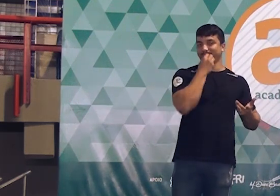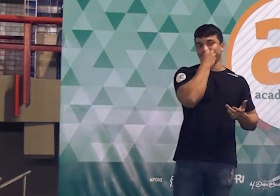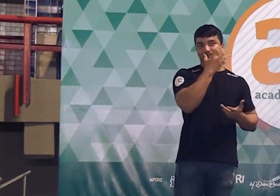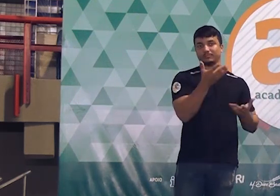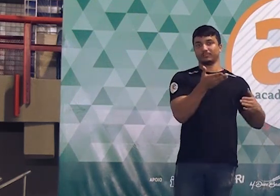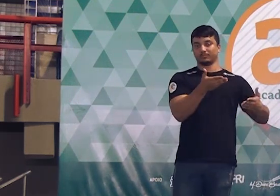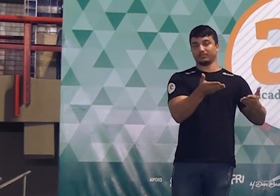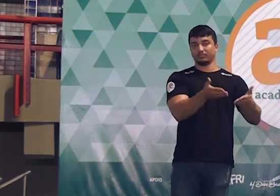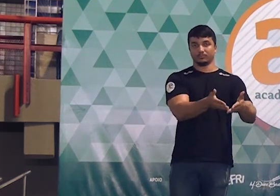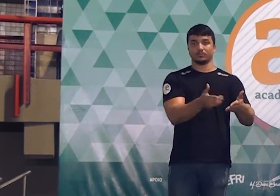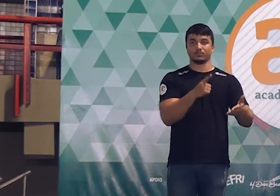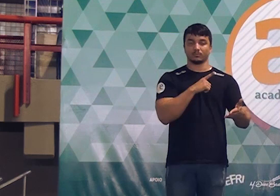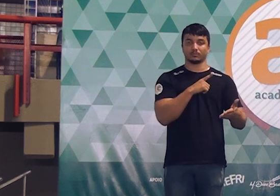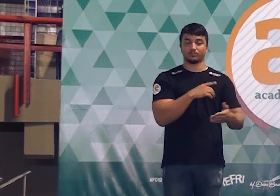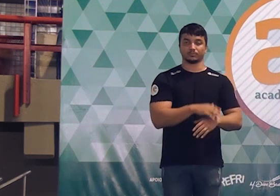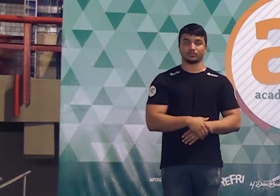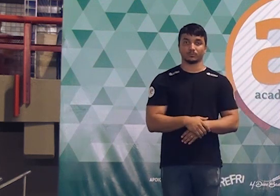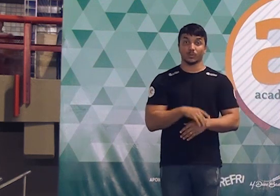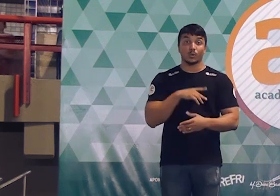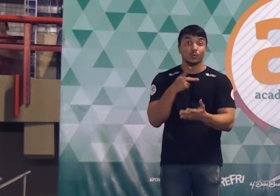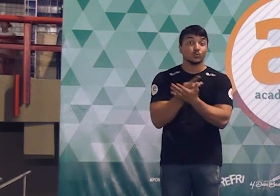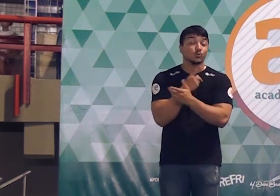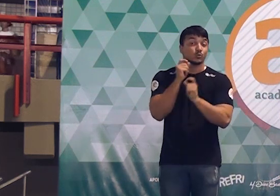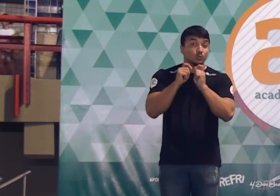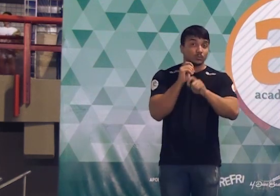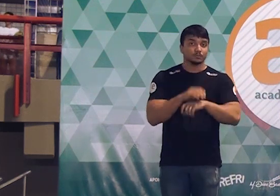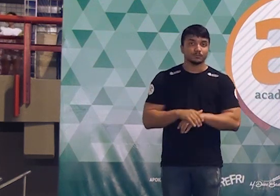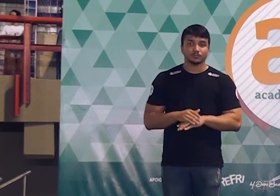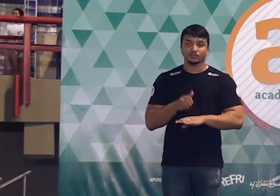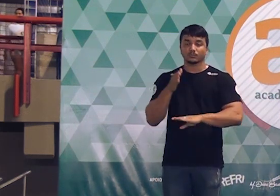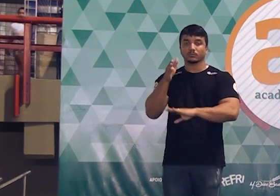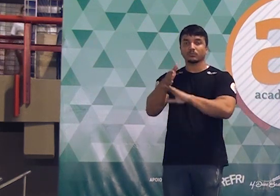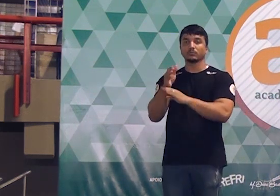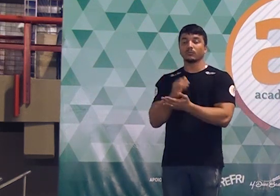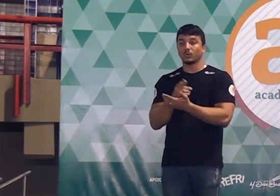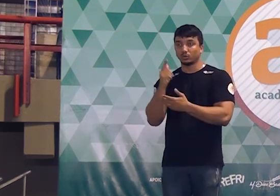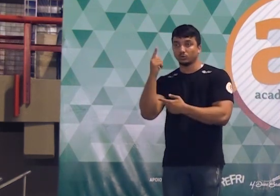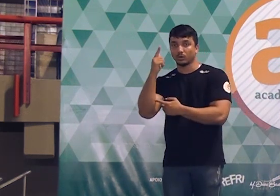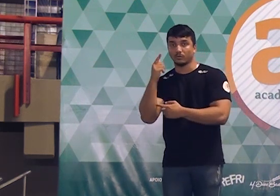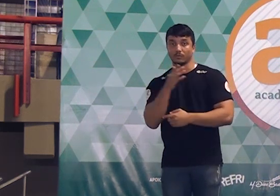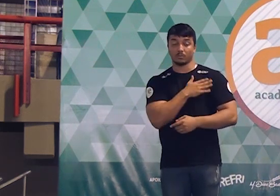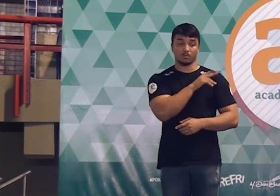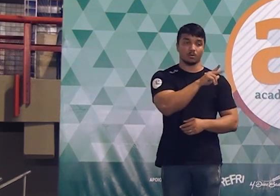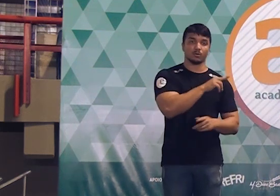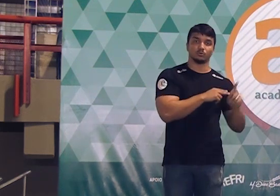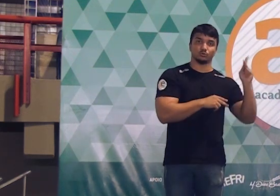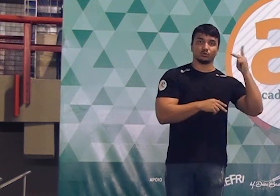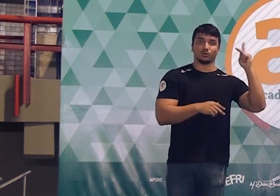aí beleza, sabe o que foi que aconteceu? Eu fui fazer geografia, meu irmão foi fazer história.